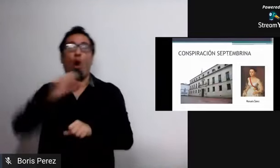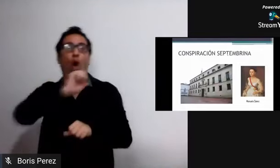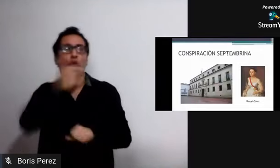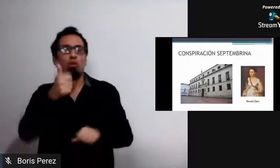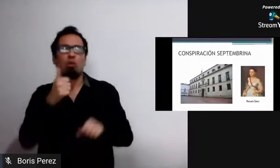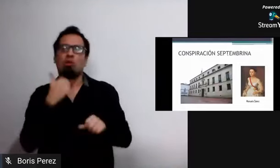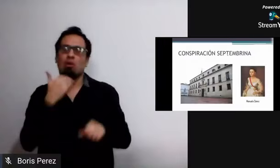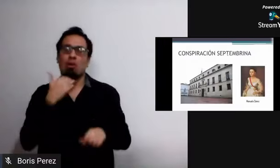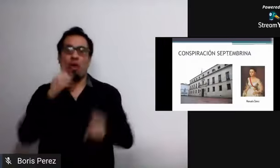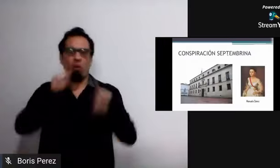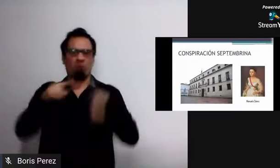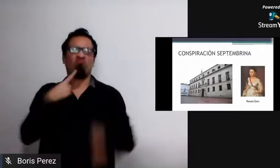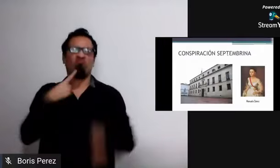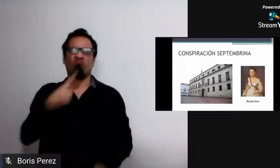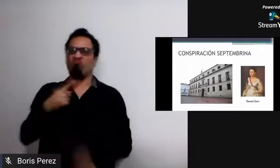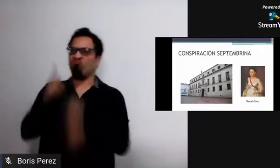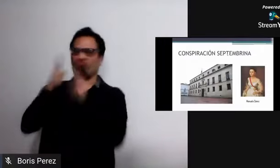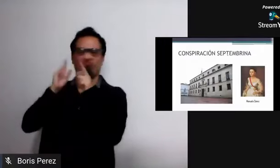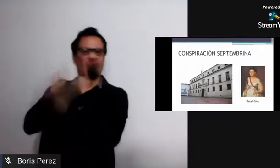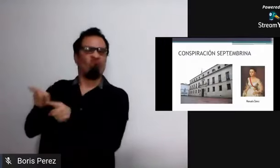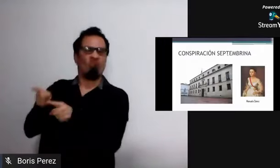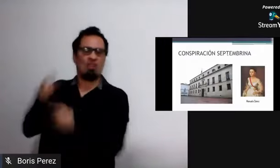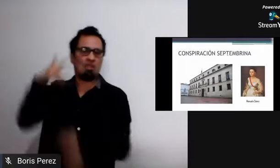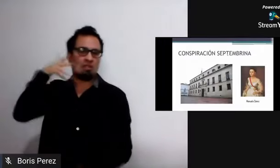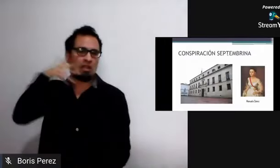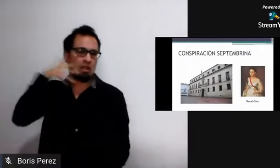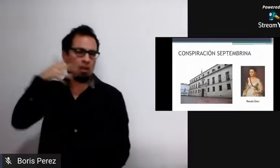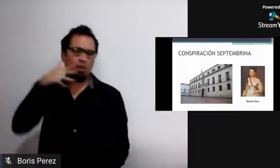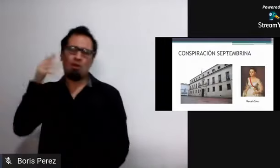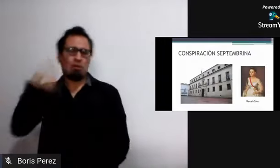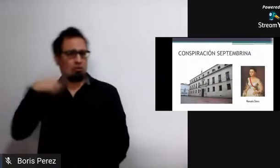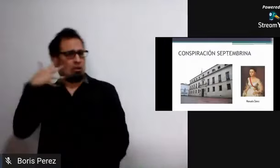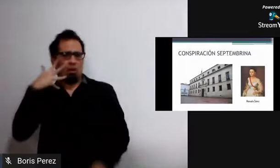a varias personas en la calle detenidas por esos disturbios